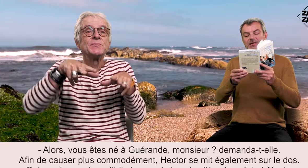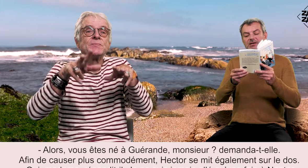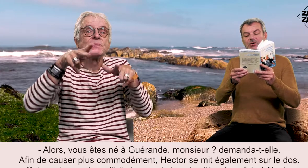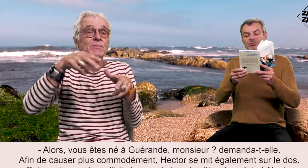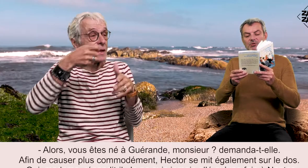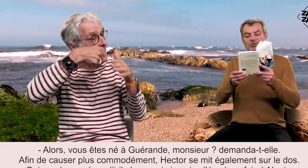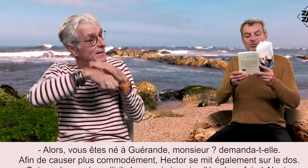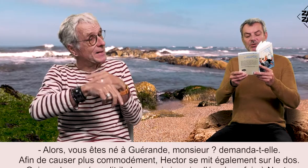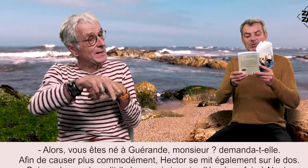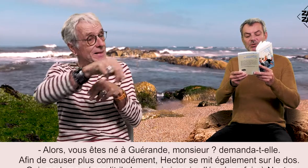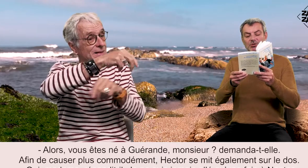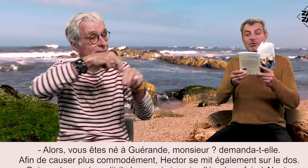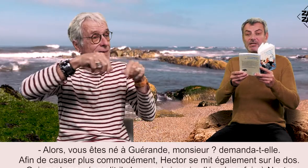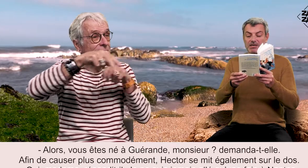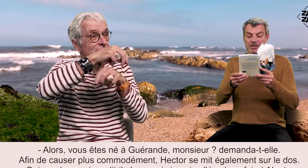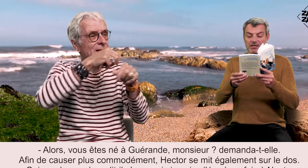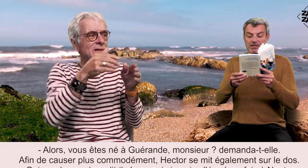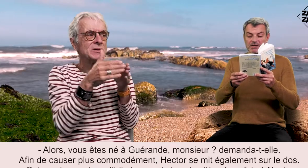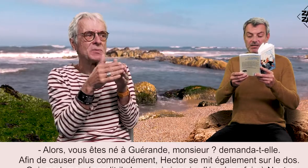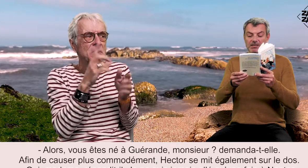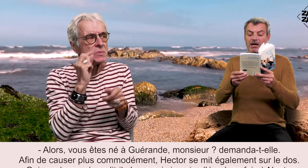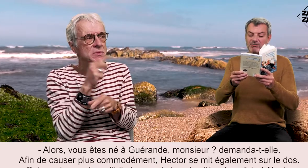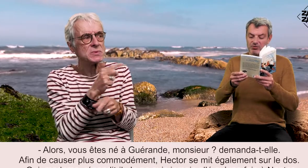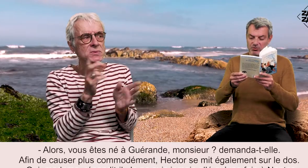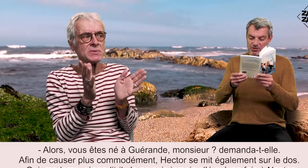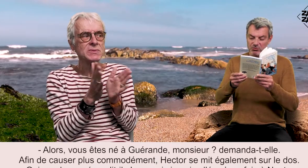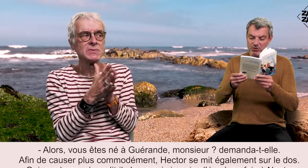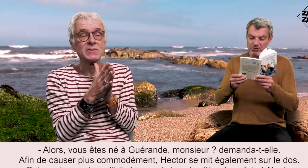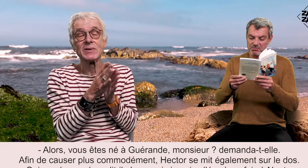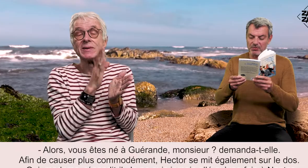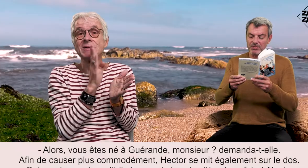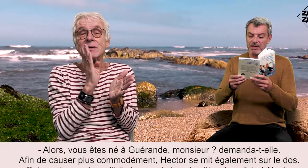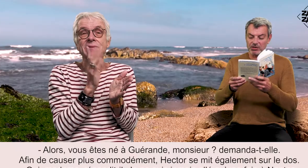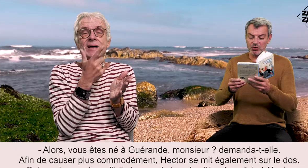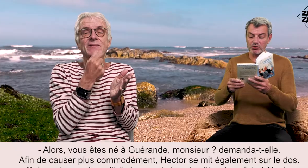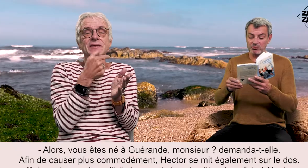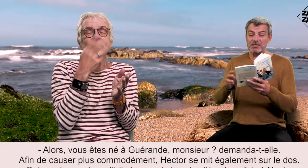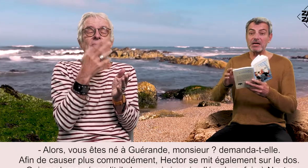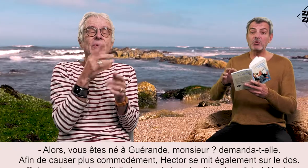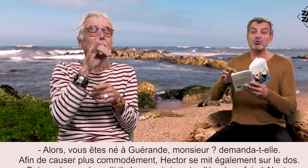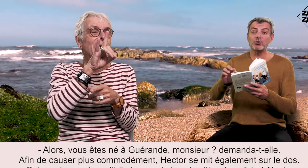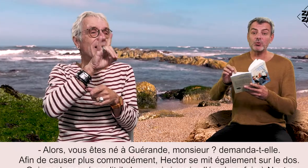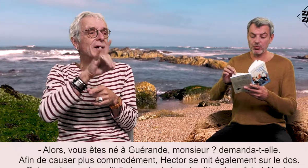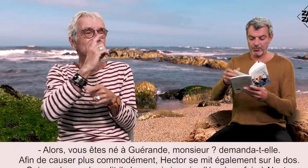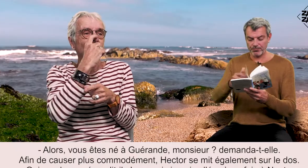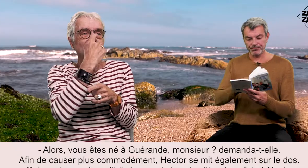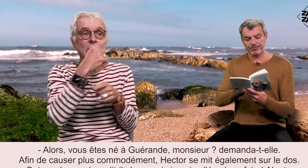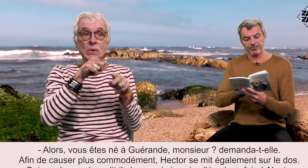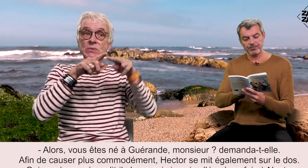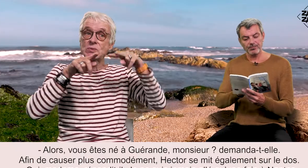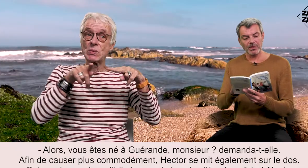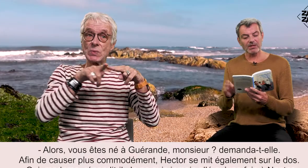vous êtes né à Guérande, monsieur ? » demanda-t-elle. Afin de causer plus commodément, Hector se mit également sur le dos.